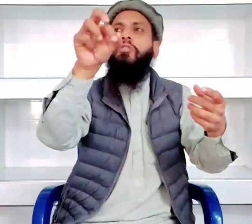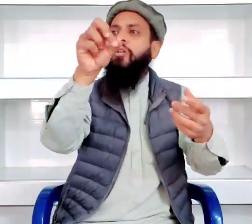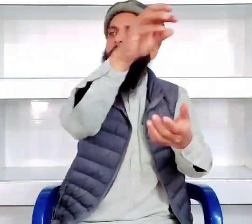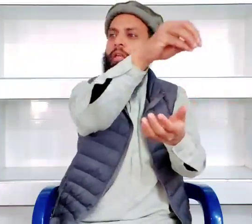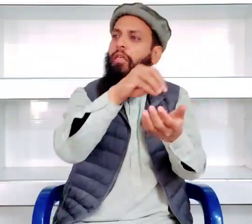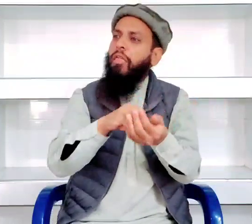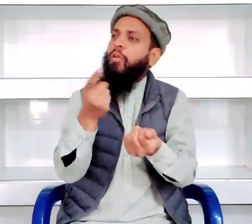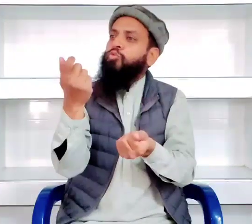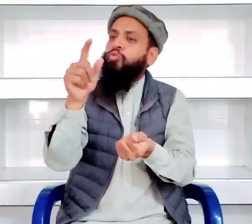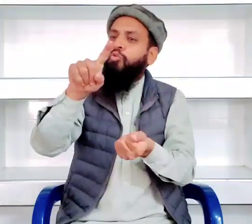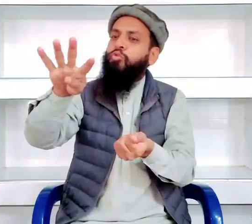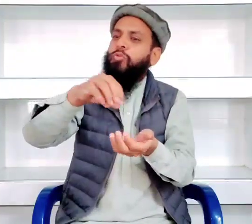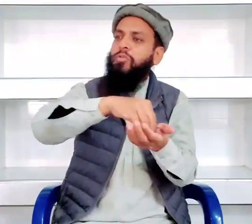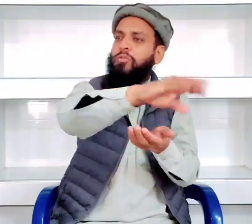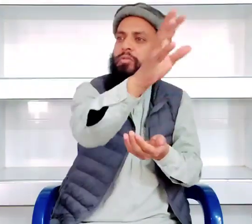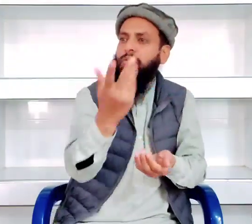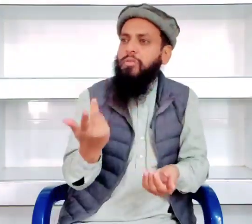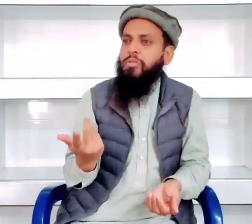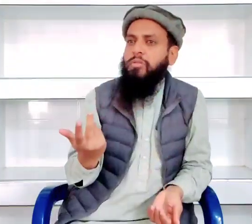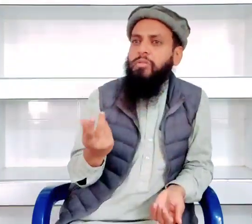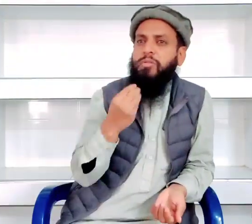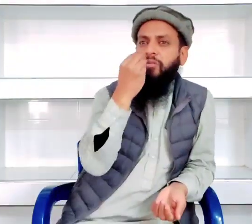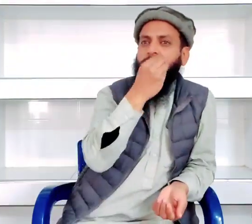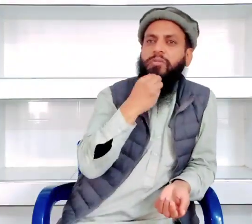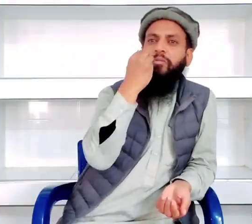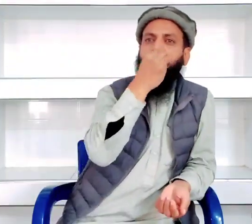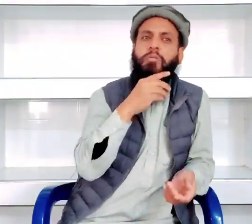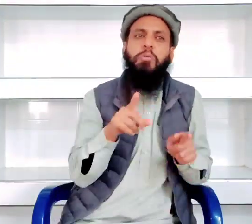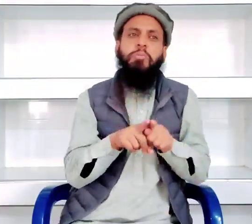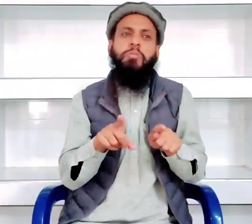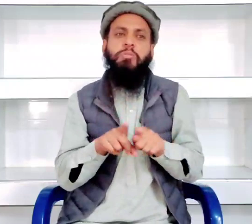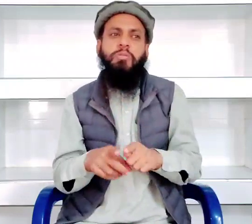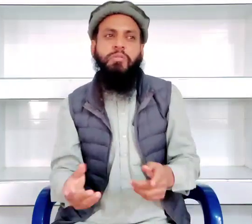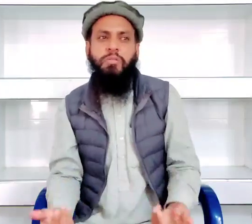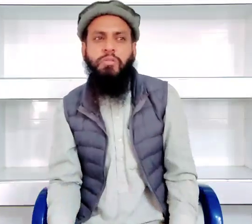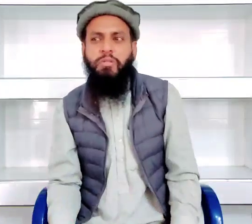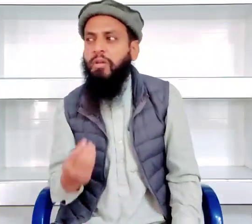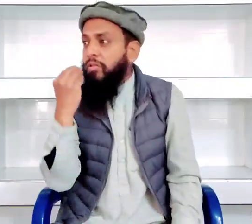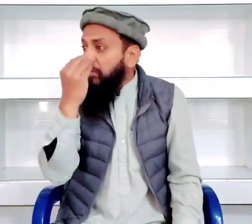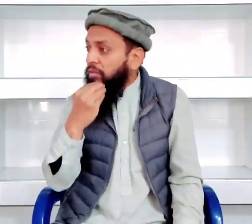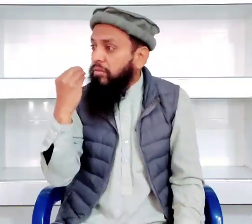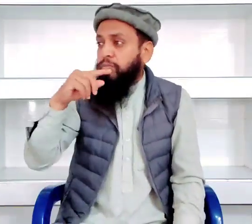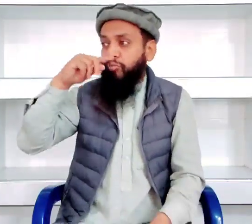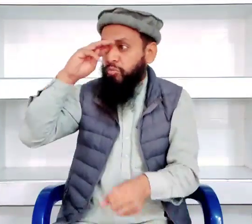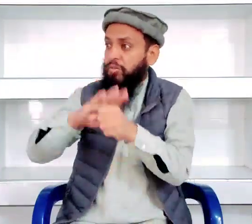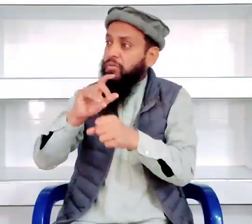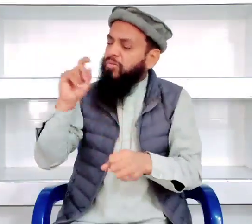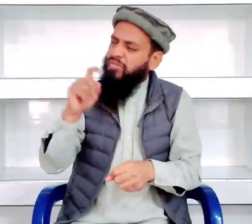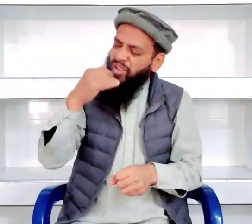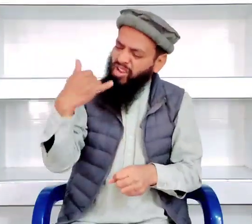اللہ صلی اللہ علیہ وسلم نے اس بات کو بھی منع فرمایا نہ رسول اللہ صلی اللہ علیہ وسلم بیع سنیا